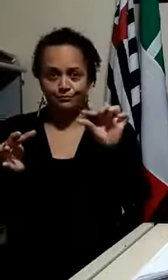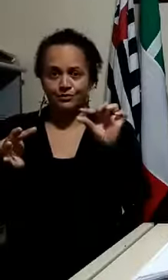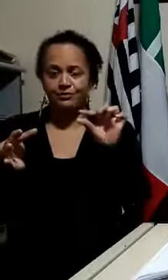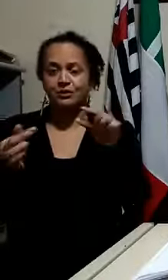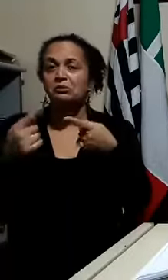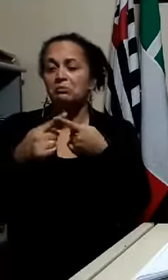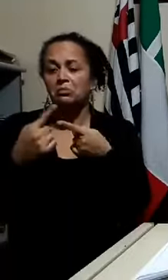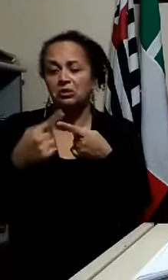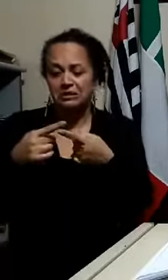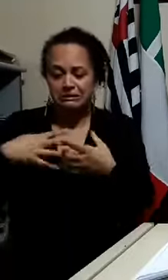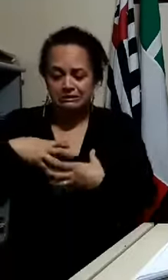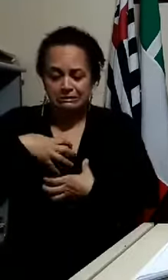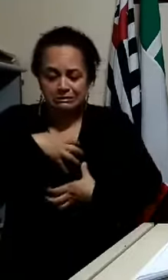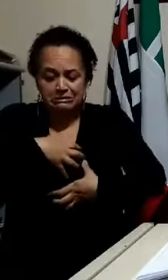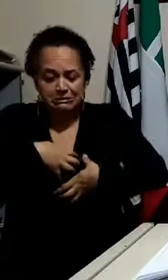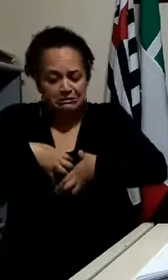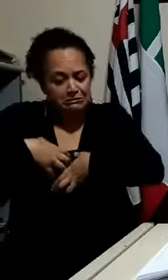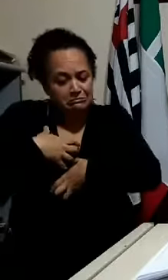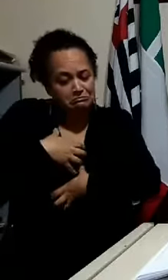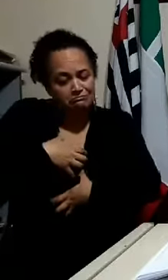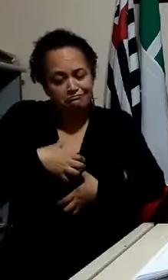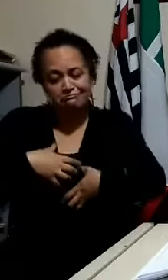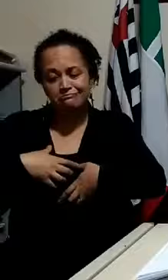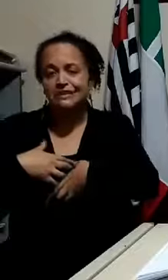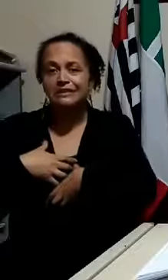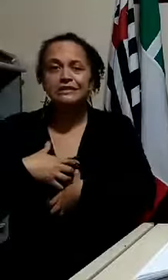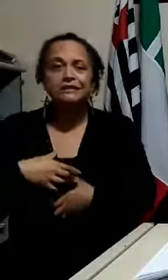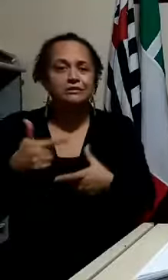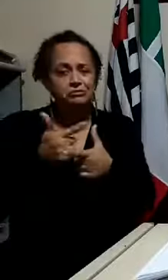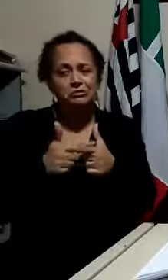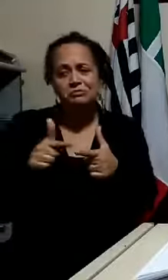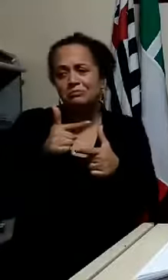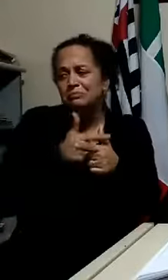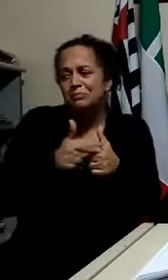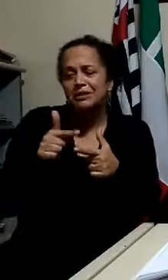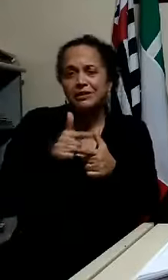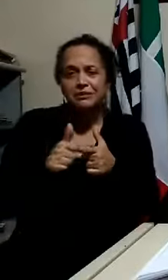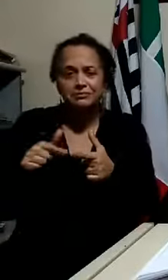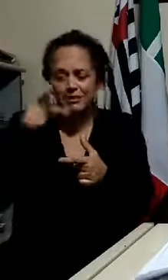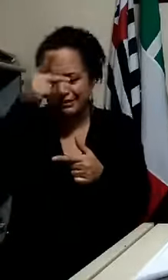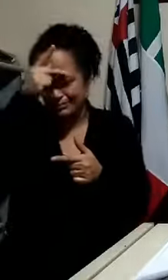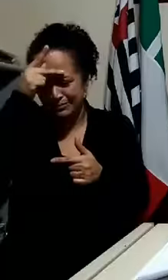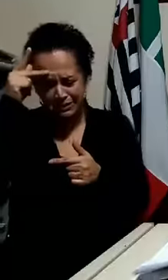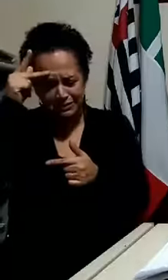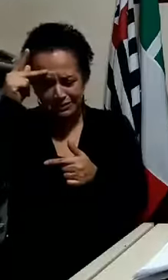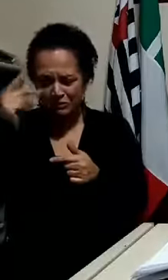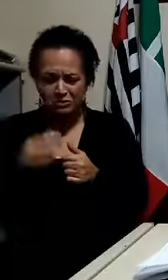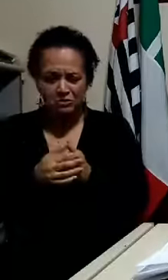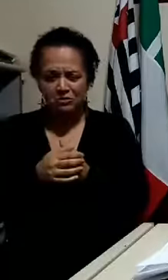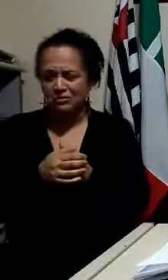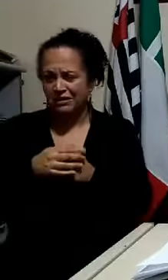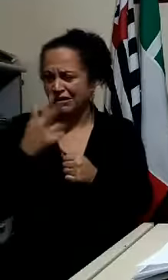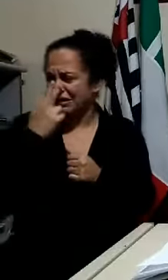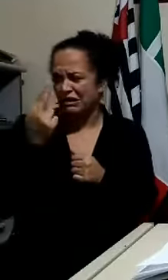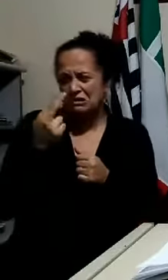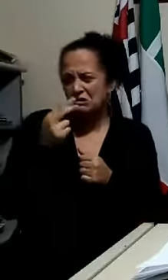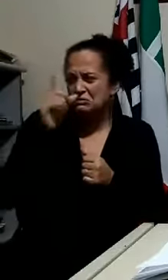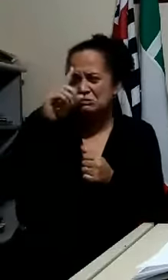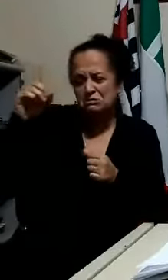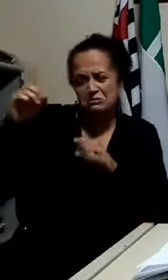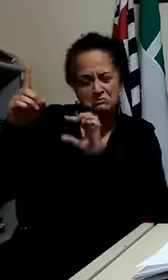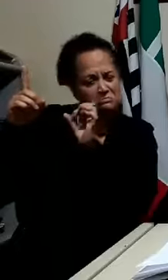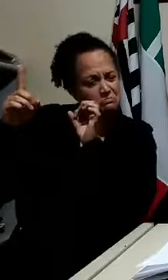da palavra, né? E acaba a pessoa se escandalizando, abandonando a sua fé,